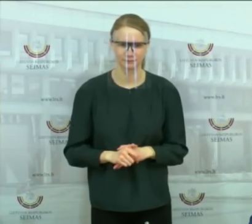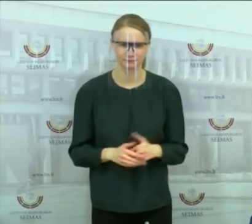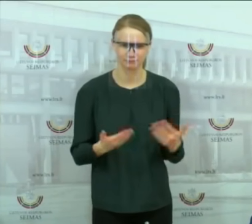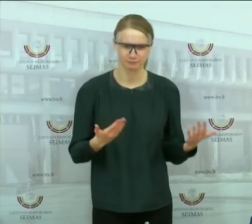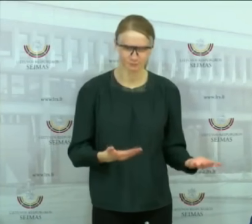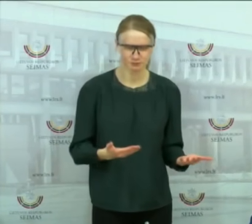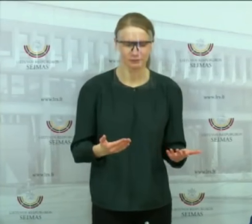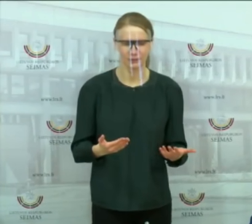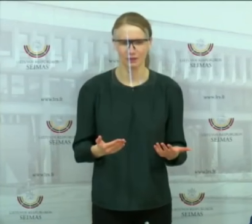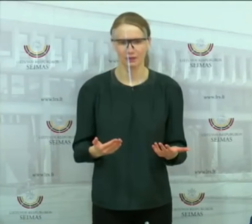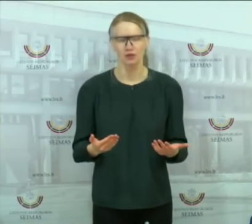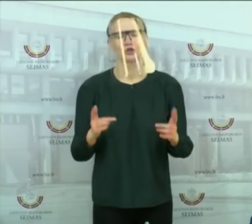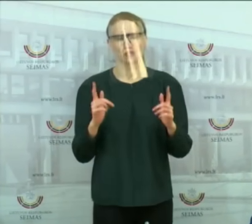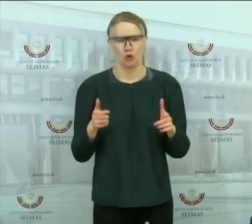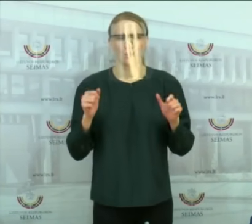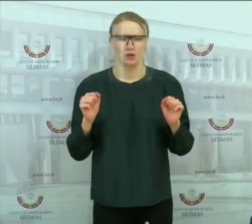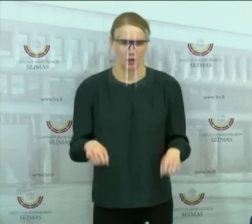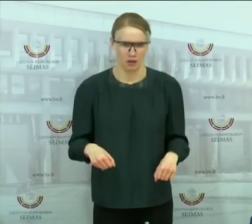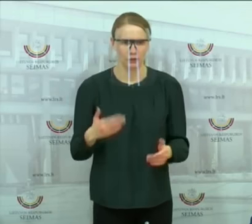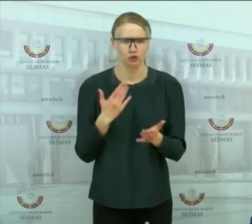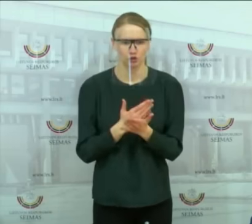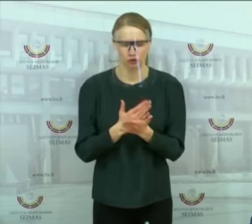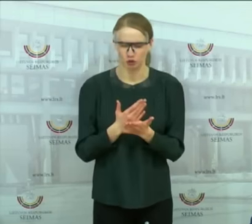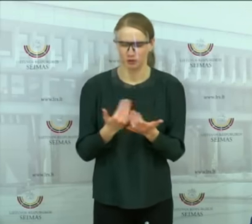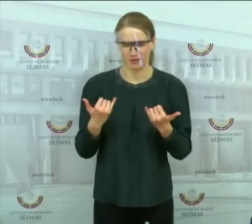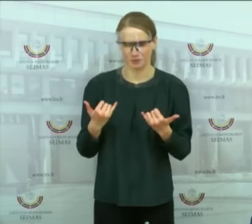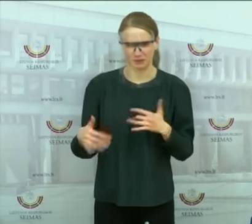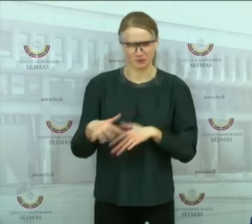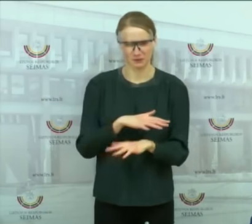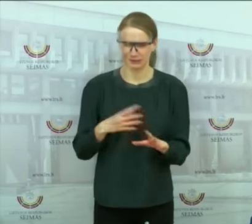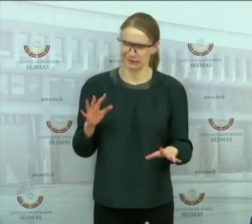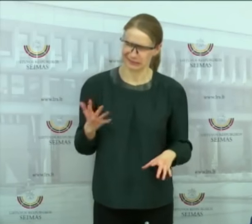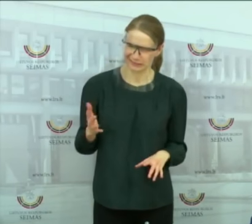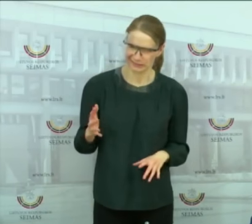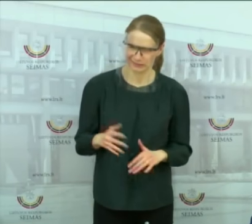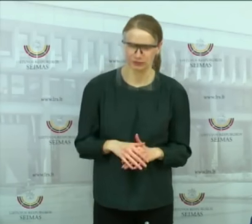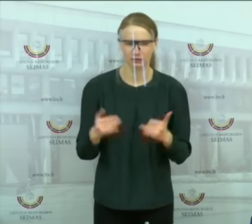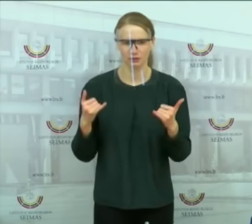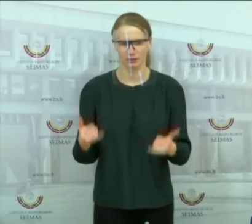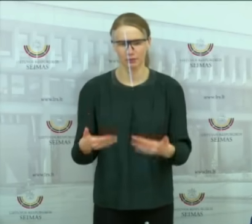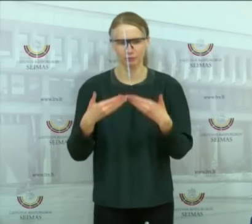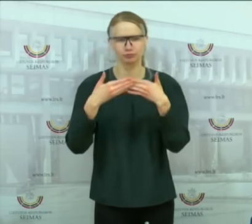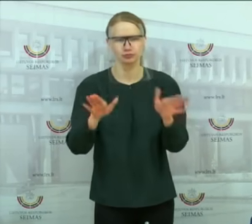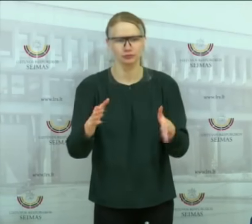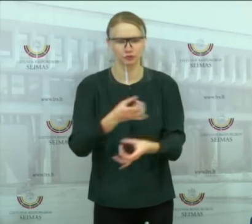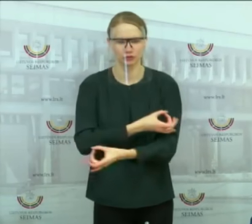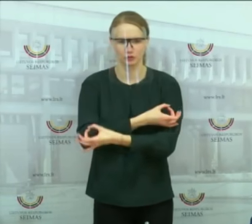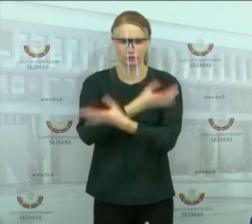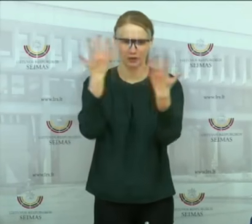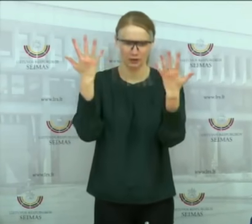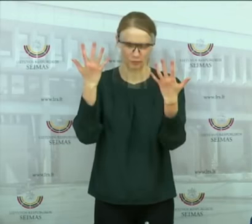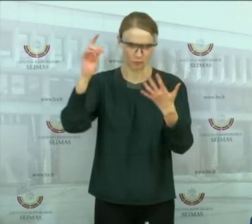Na, jisai yra realus ir jis tikrai yra logiškesnis negu dabar, kai vienintelis steigėjas yra švietimo, mokslo ir